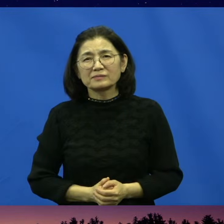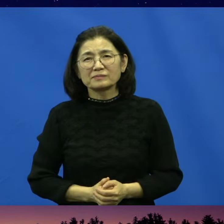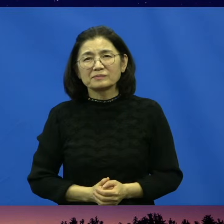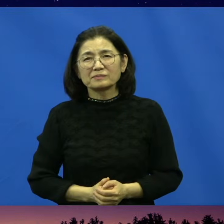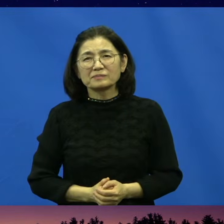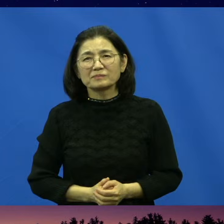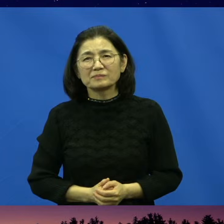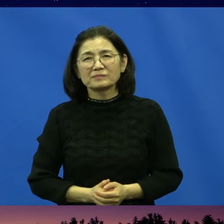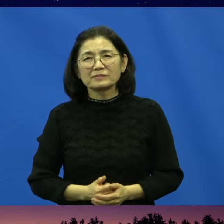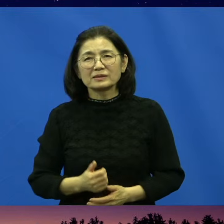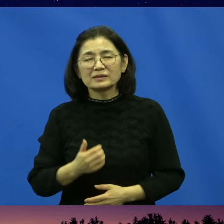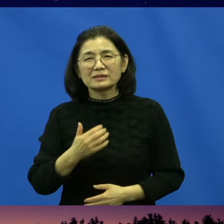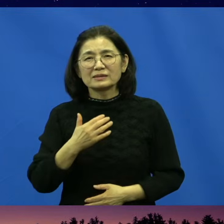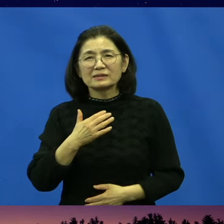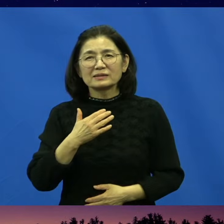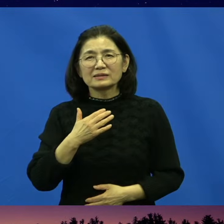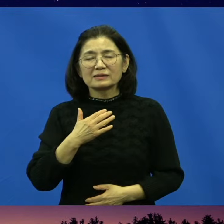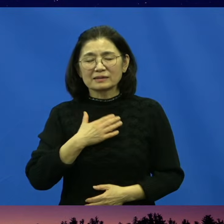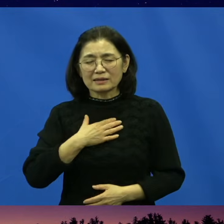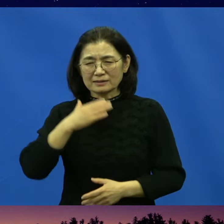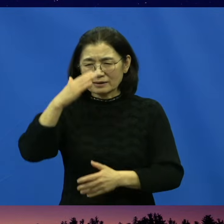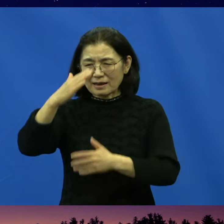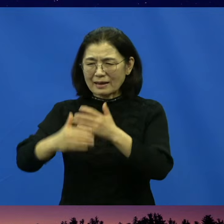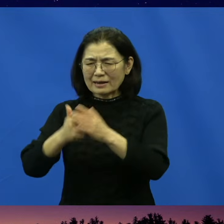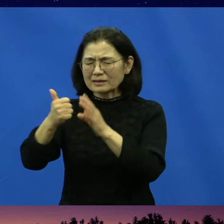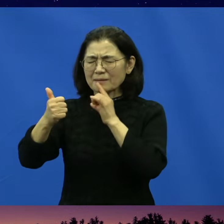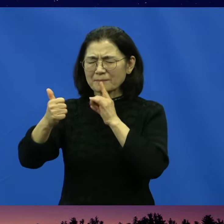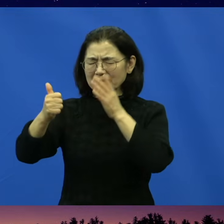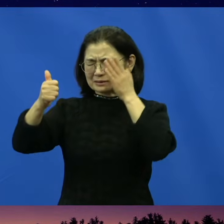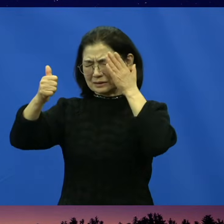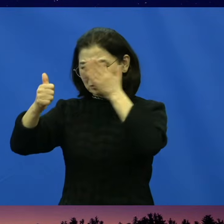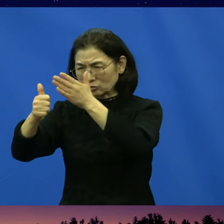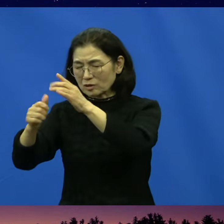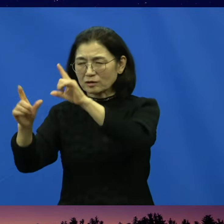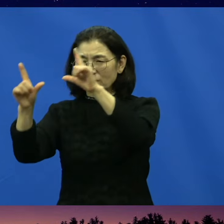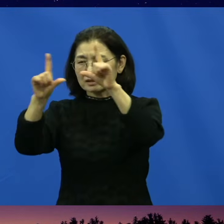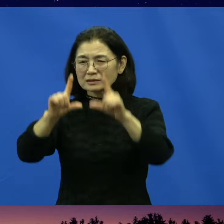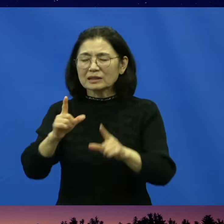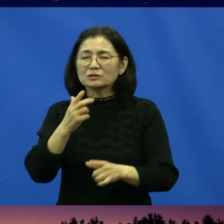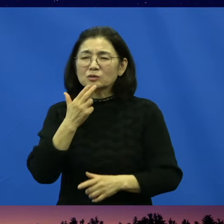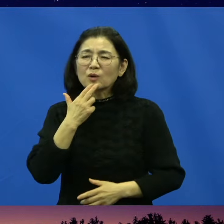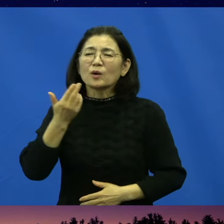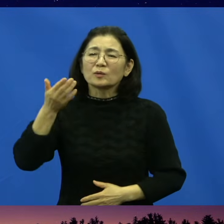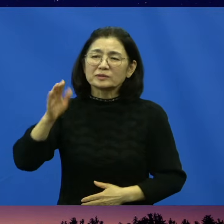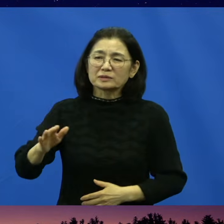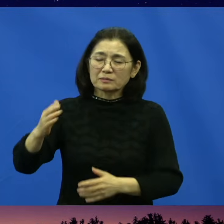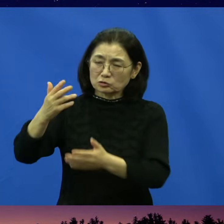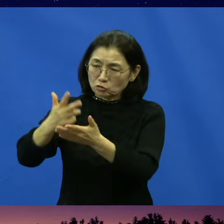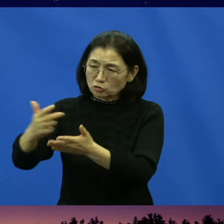나는 그렇게 살 수 없는 사람인 것이 분명하지만 주님이 나에게 먼저 오신다면,